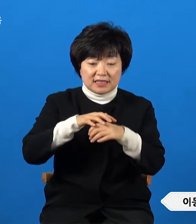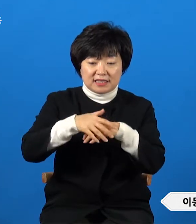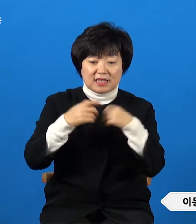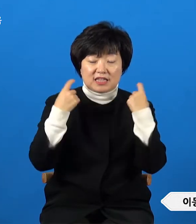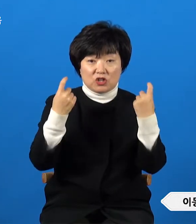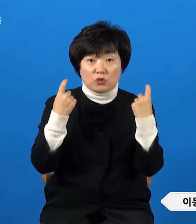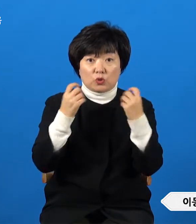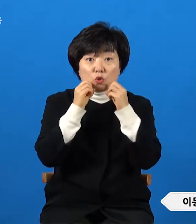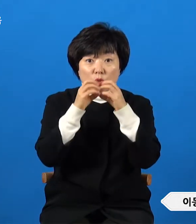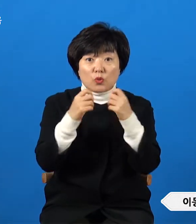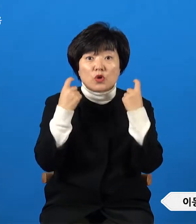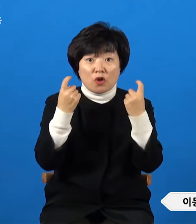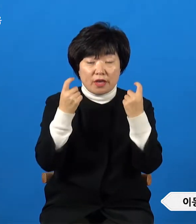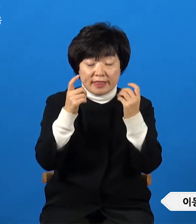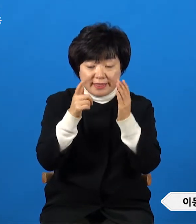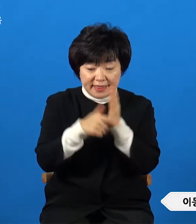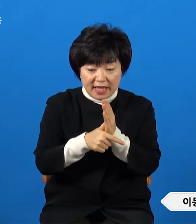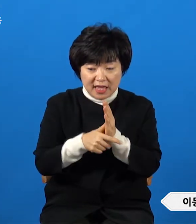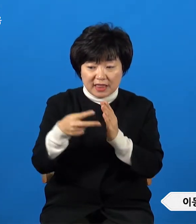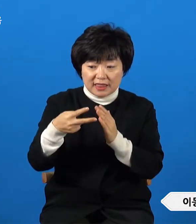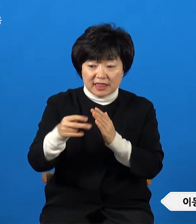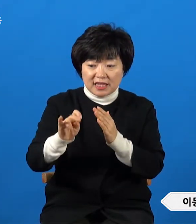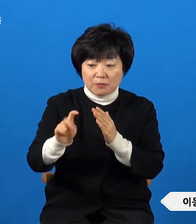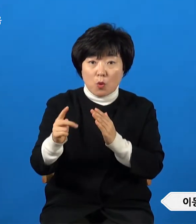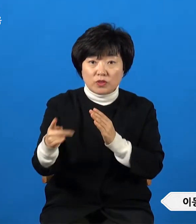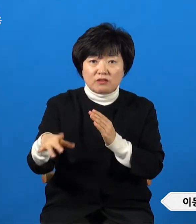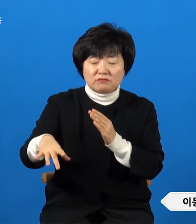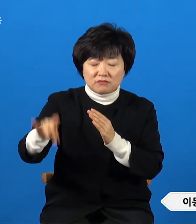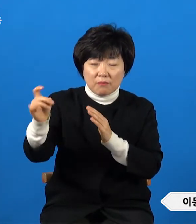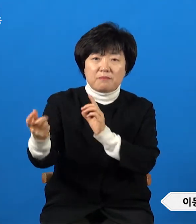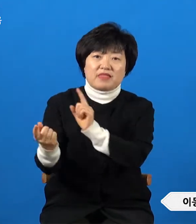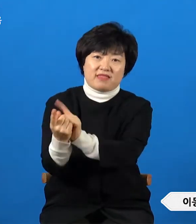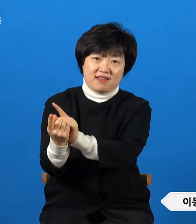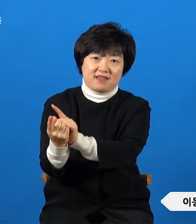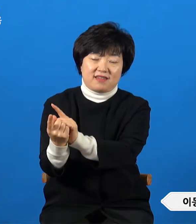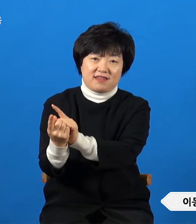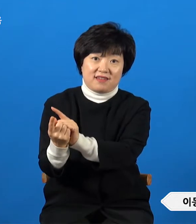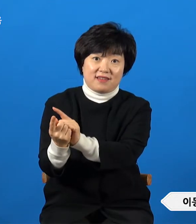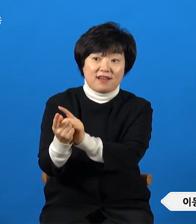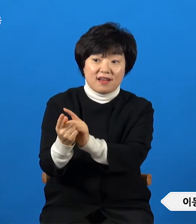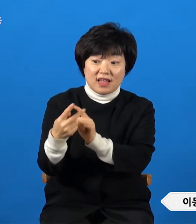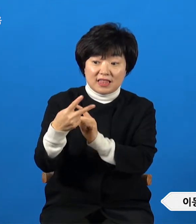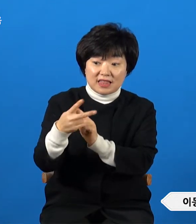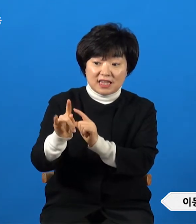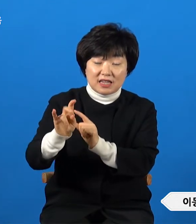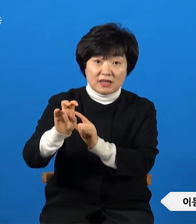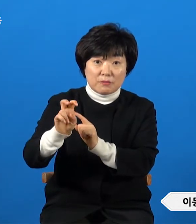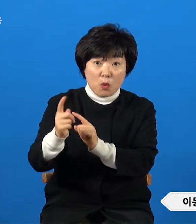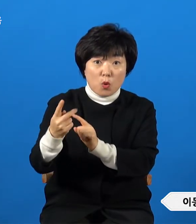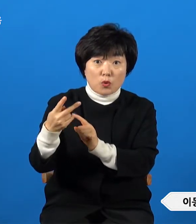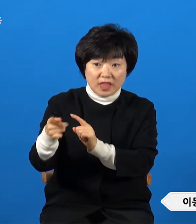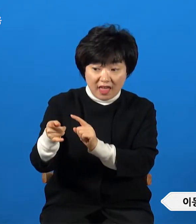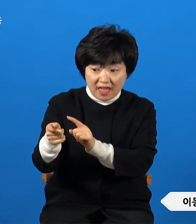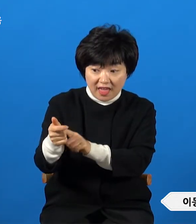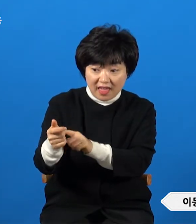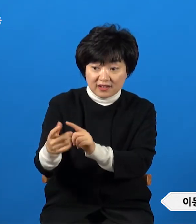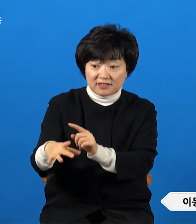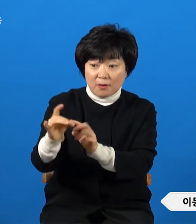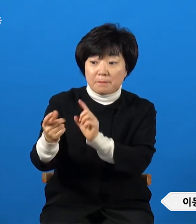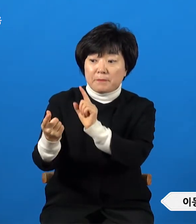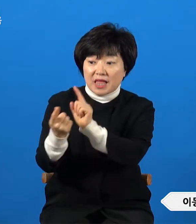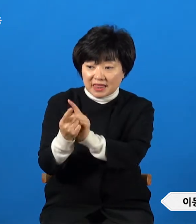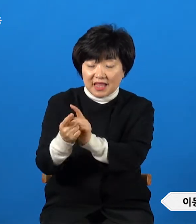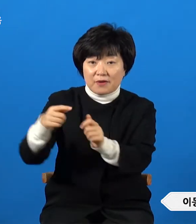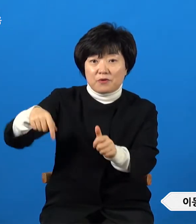이제 디모데라는 사람을 처음으로 만납니다. 바울이 디모데를 만나는 정황, 그리고 디모데의 배경을 일러주고 있는